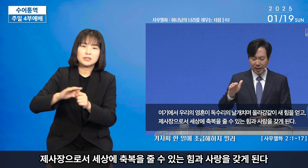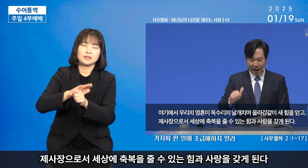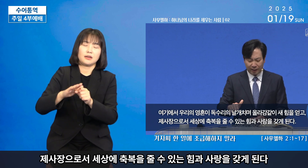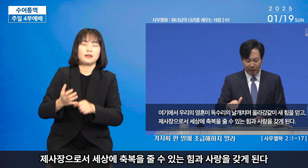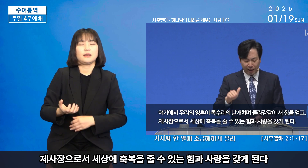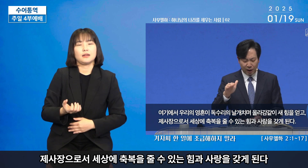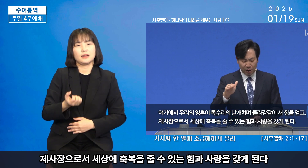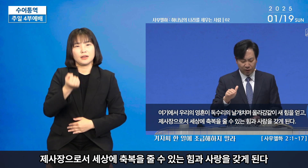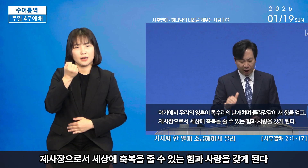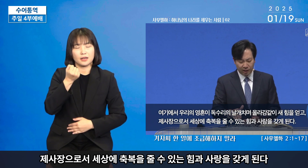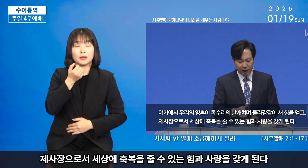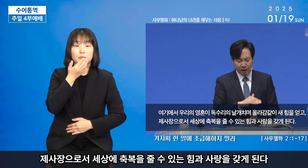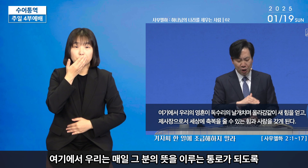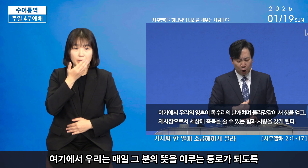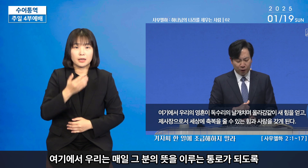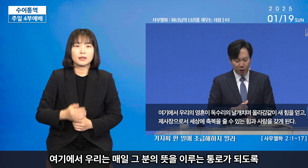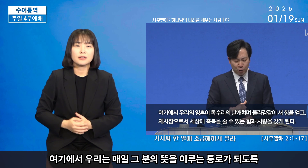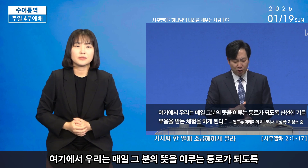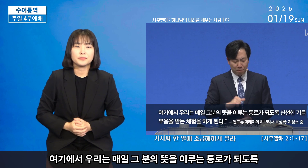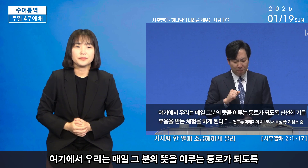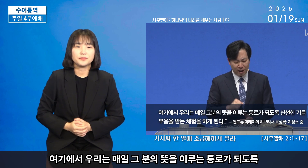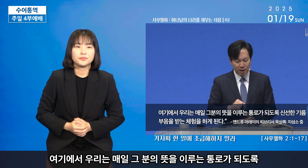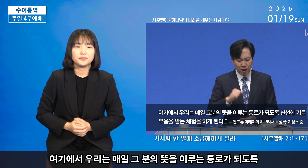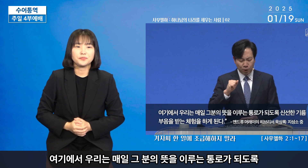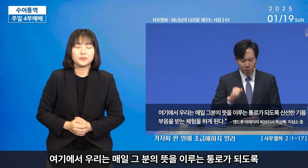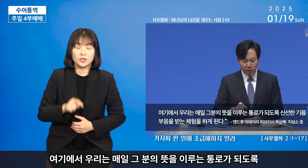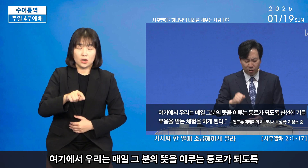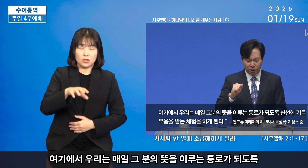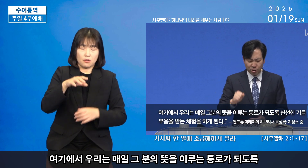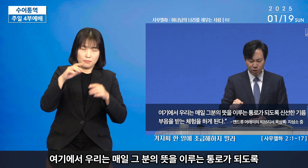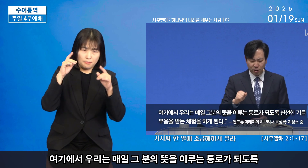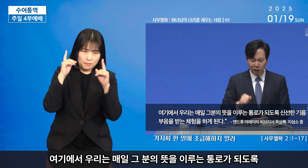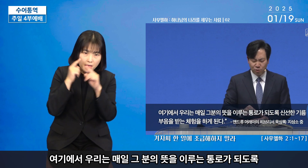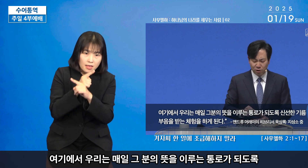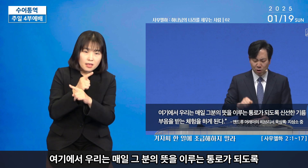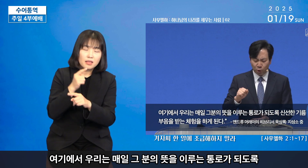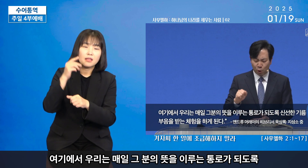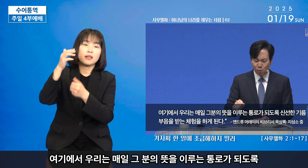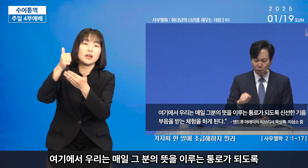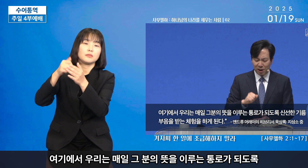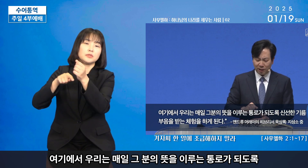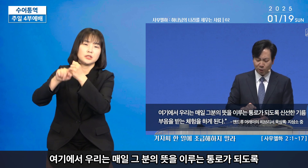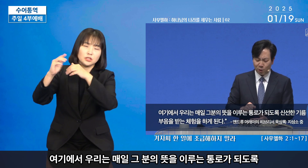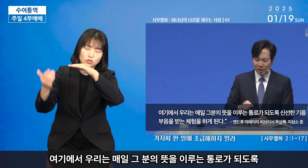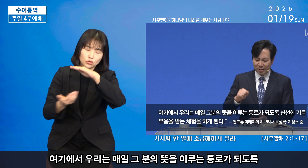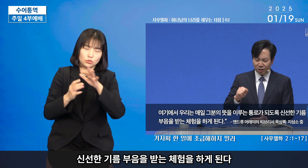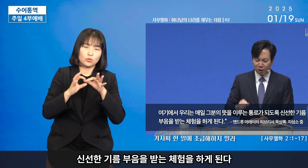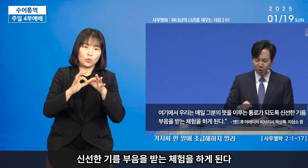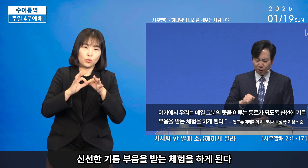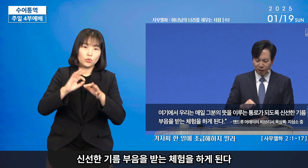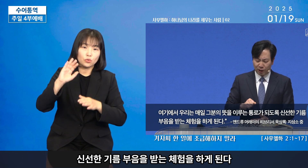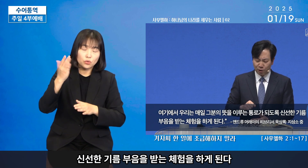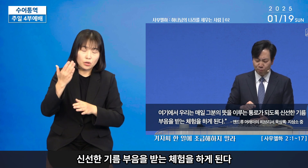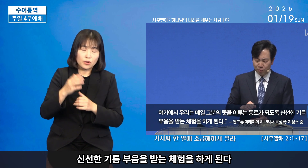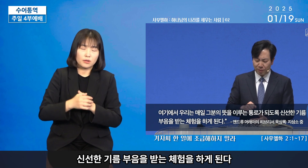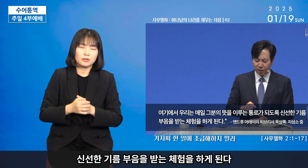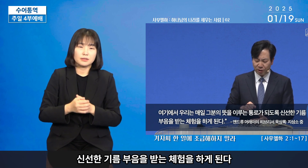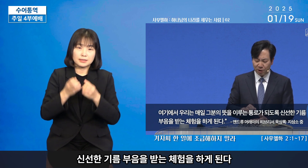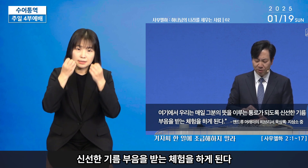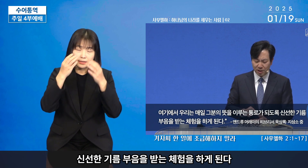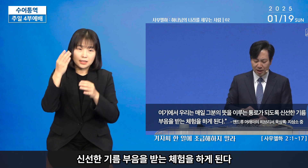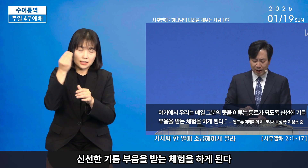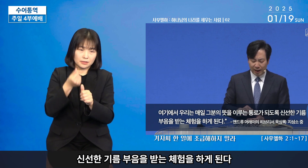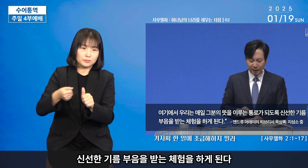사랑을 갖게 된다. 여기에서 우리는 매일 그분의 뜻을 이루는 통로가 되도록 신선한 기름 부음을